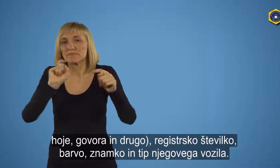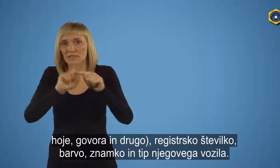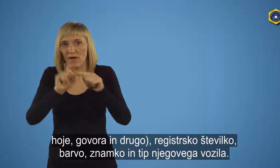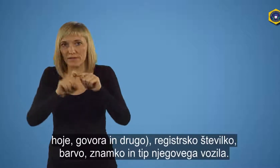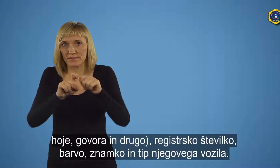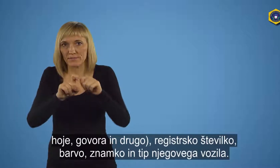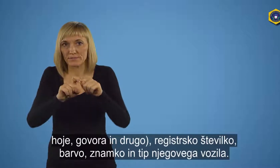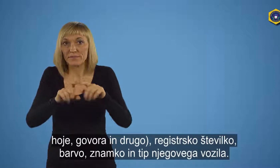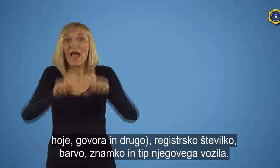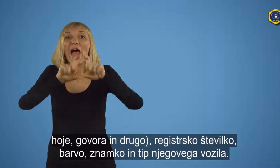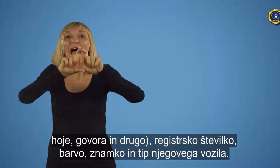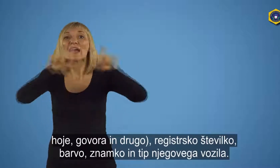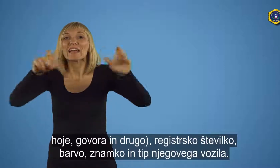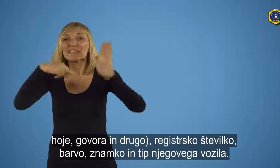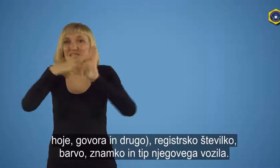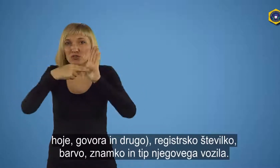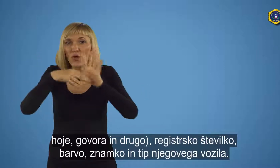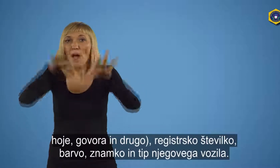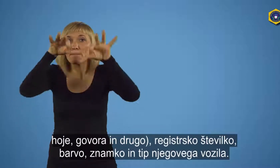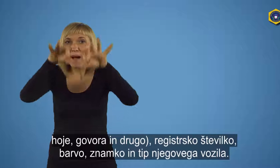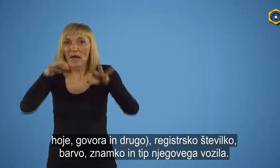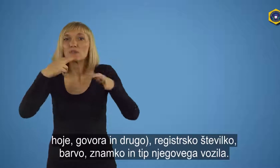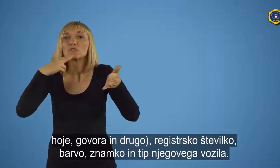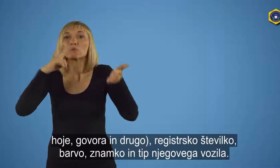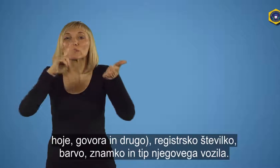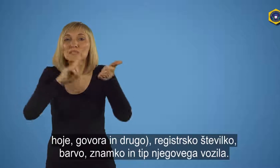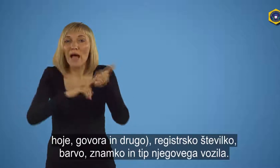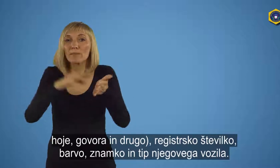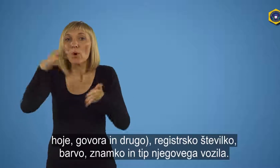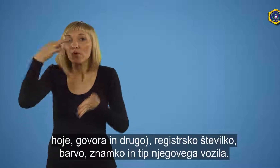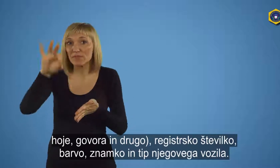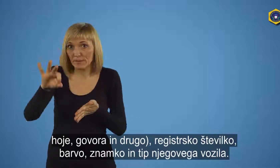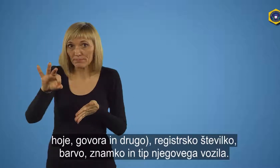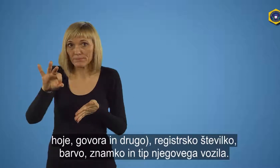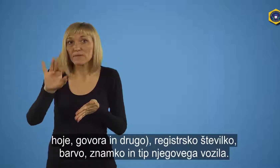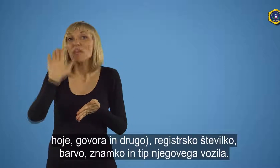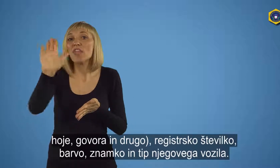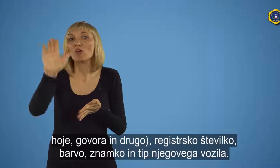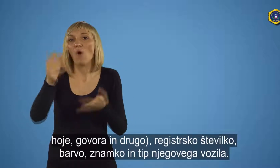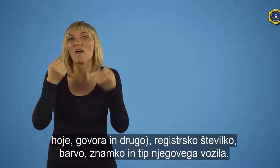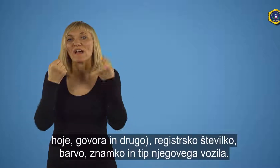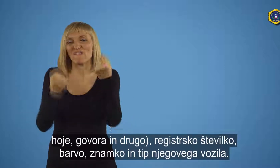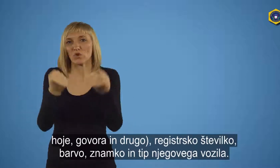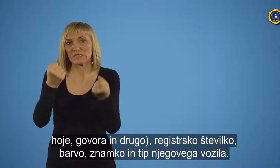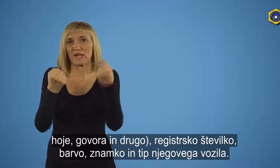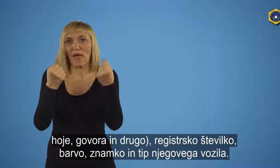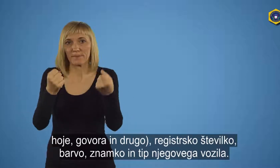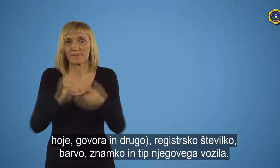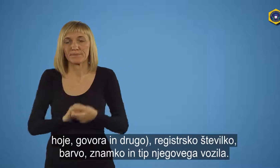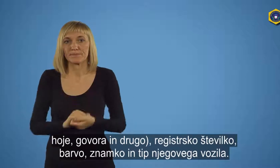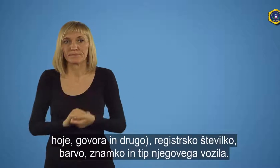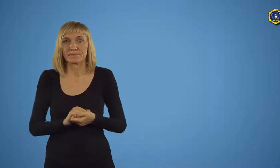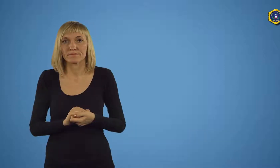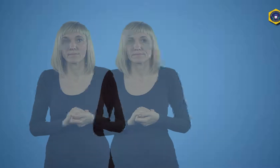drugo. Registrsko številko, barvo, znamko in tip njegovega vozila.